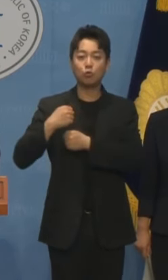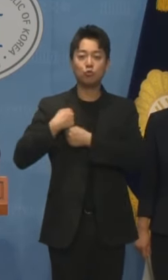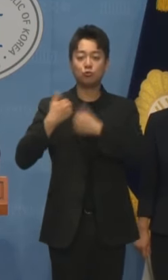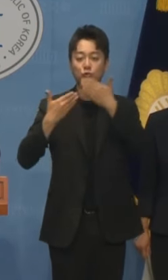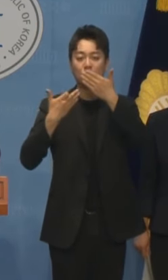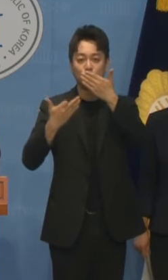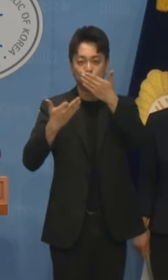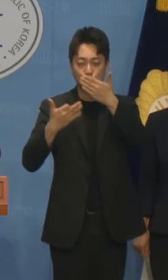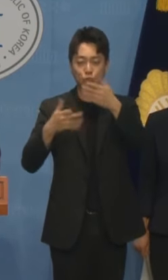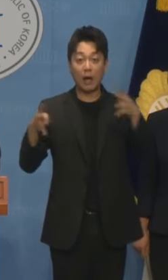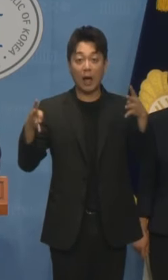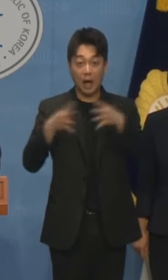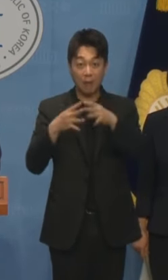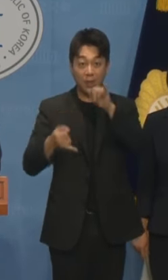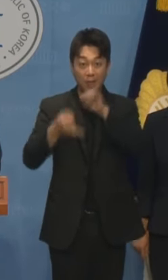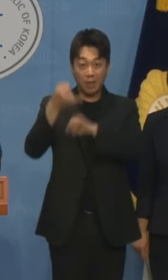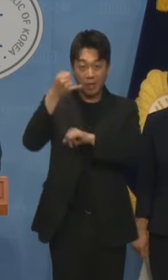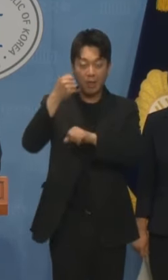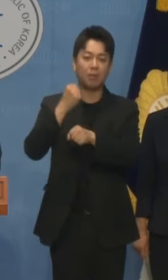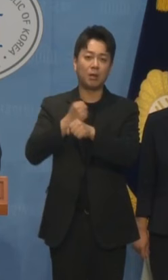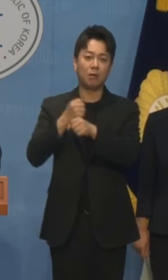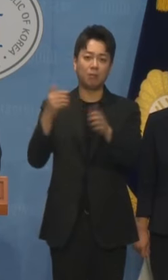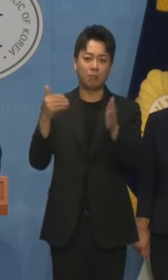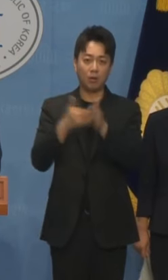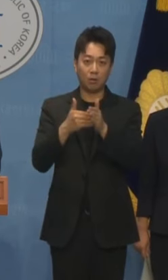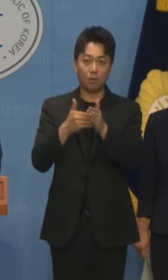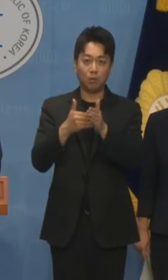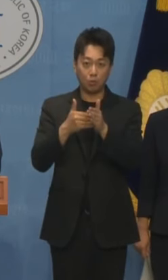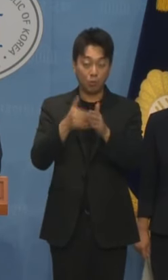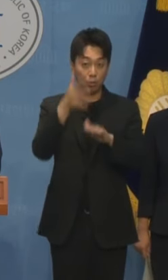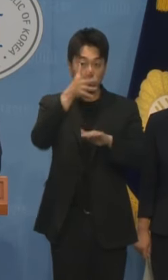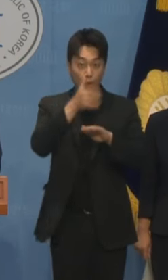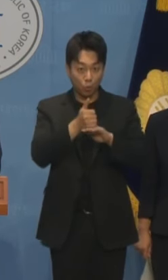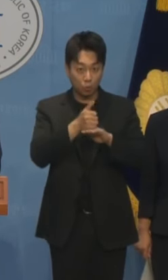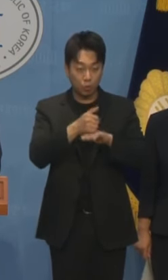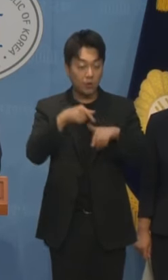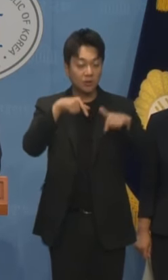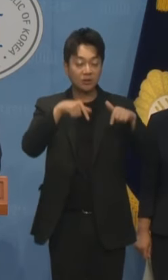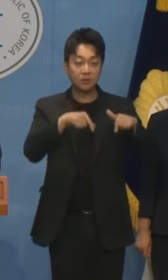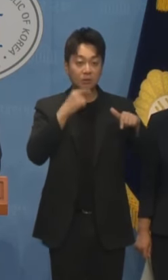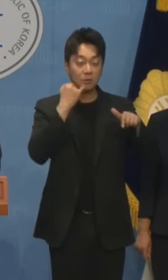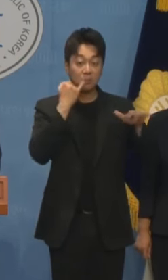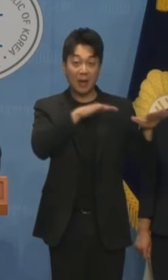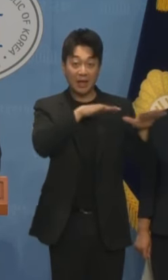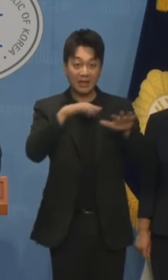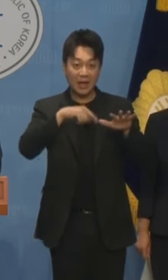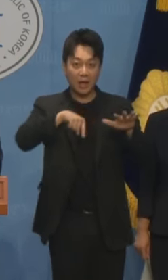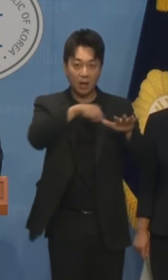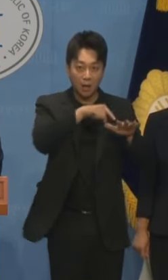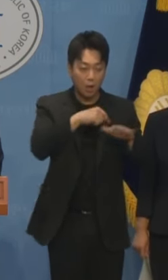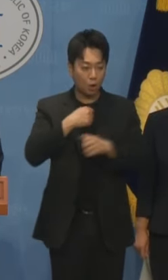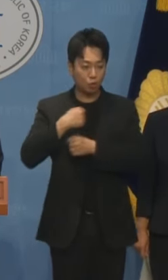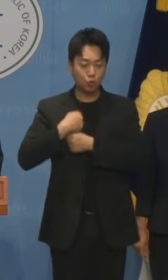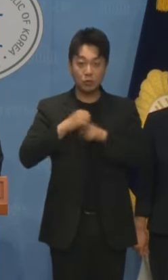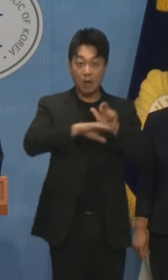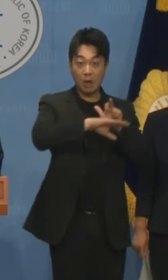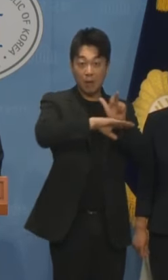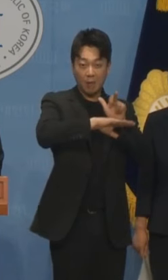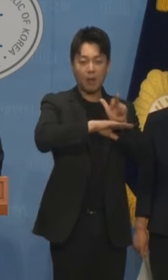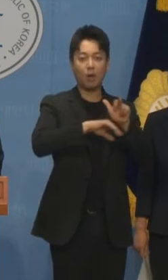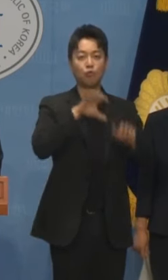대북 방송 재개로 치달았고 곧 연평도 백령도 대규모 포사격 훈련도 예정되어